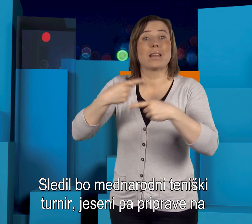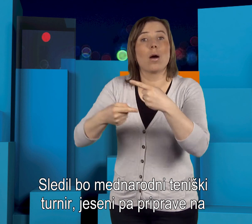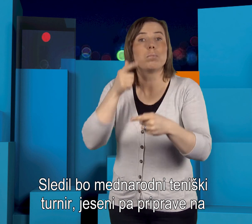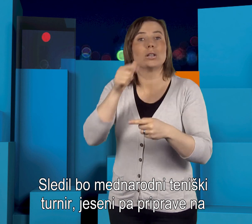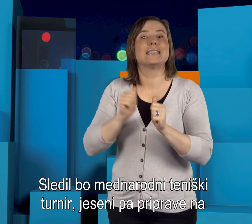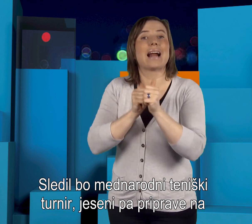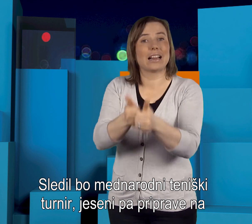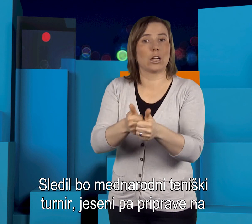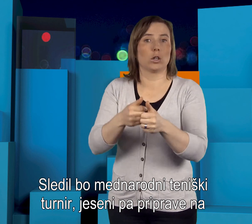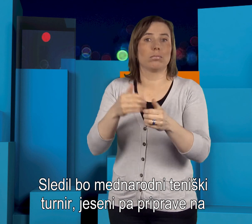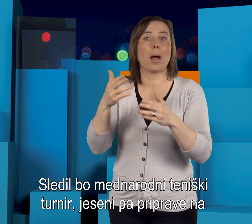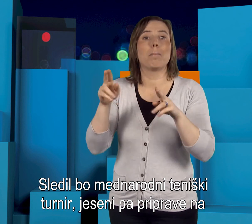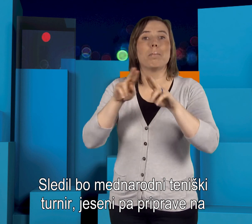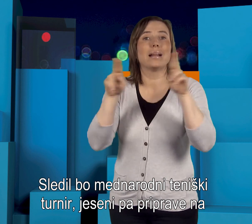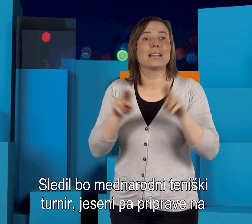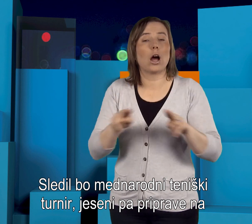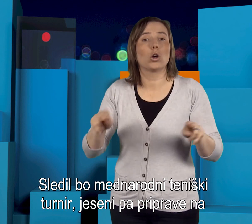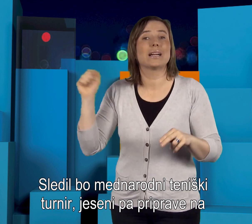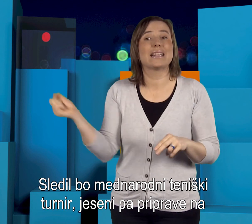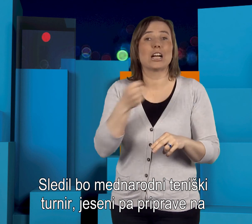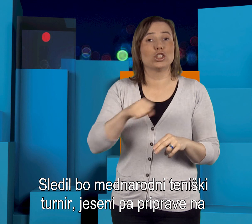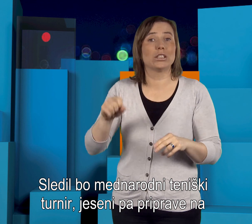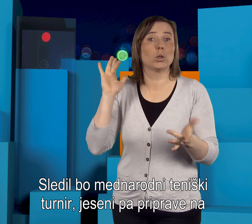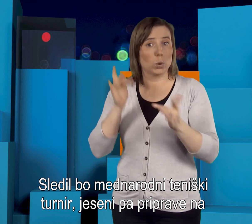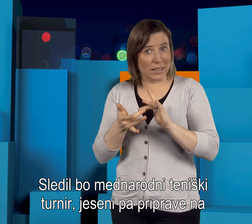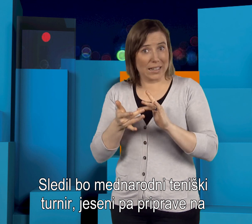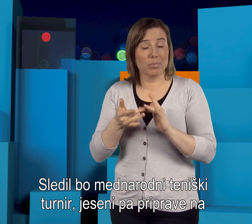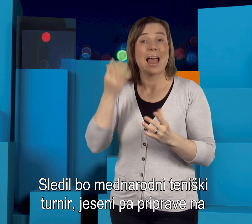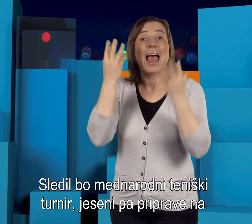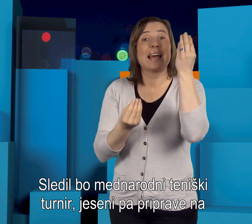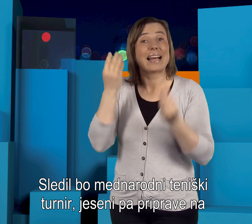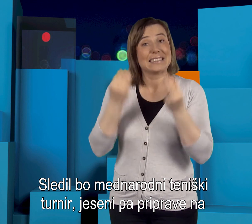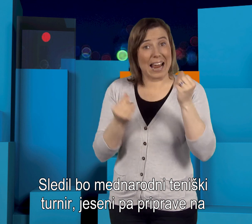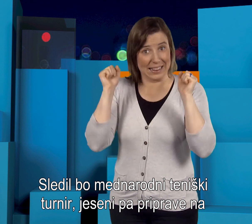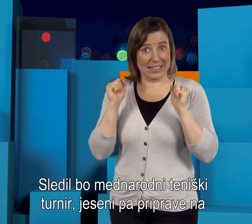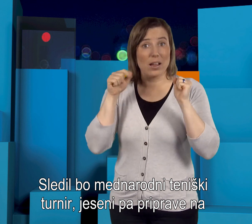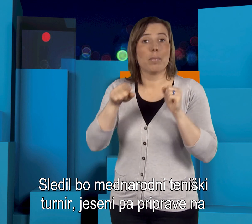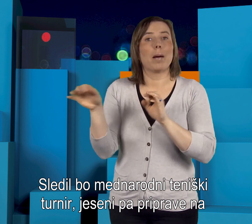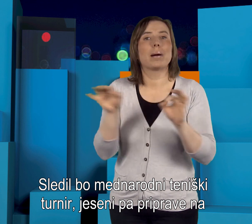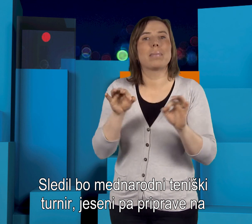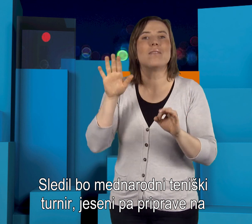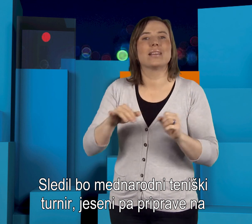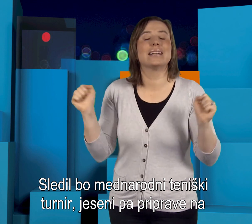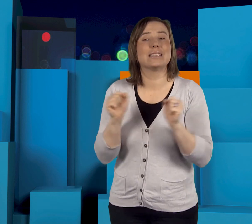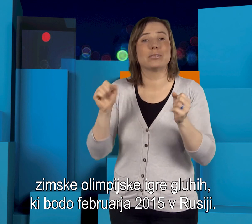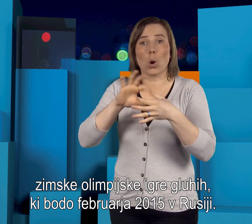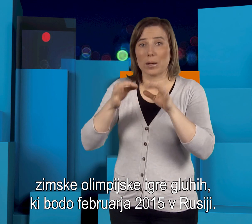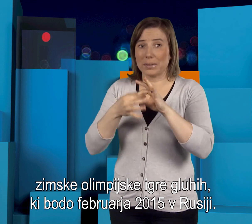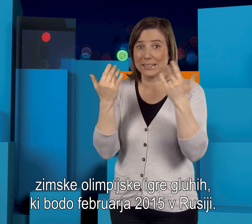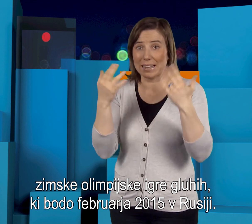Sledil bo mednarodni teniški turnir, jeseni pa priprave na zimske olimpijske igre gluhih, ki bodo februarja 2015 v